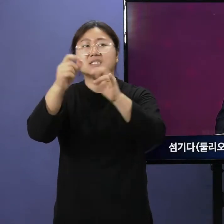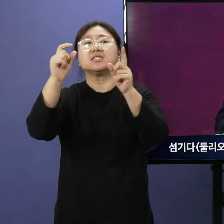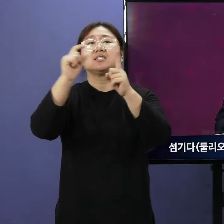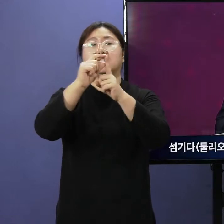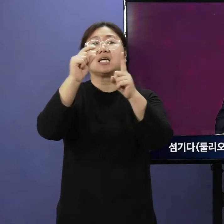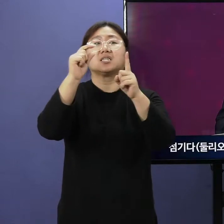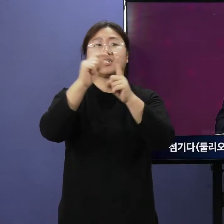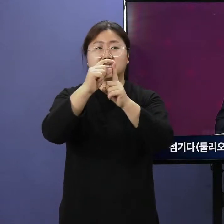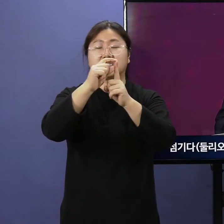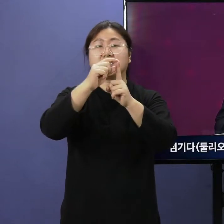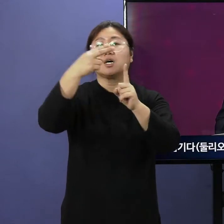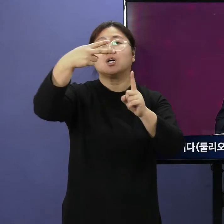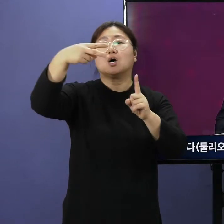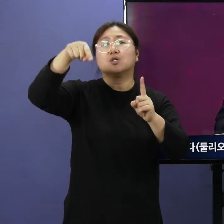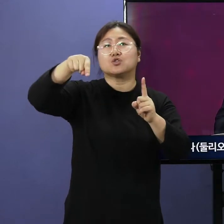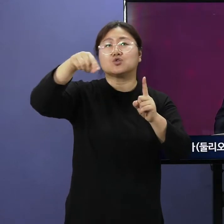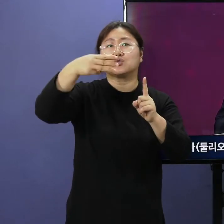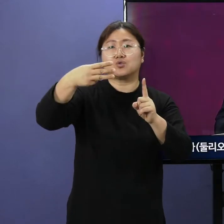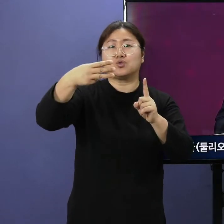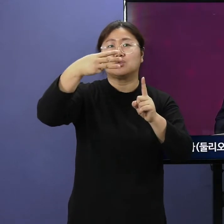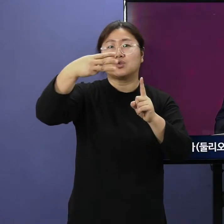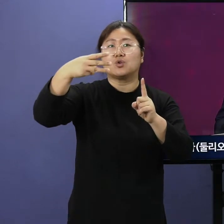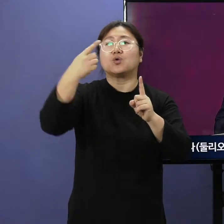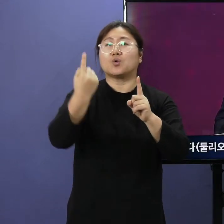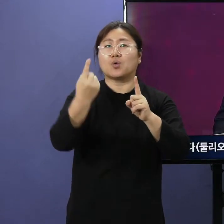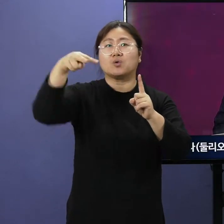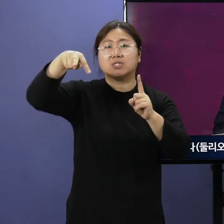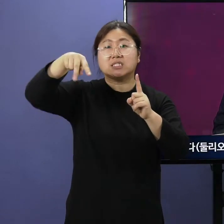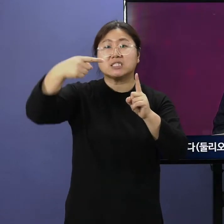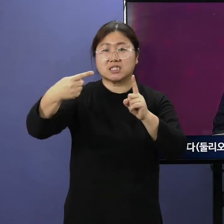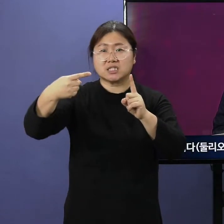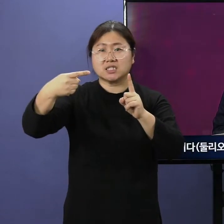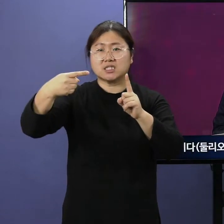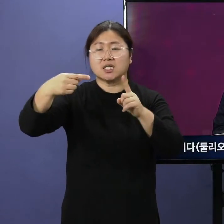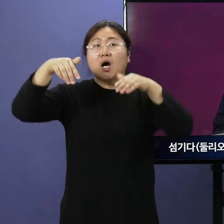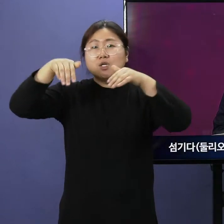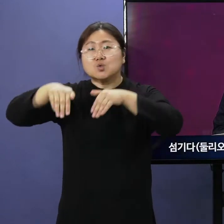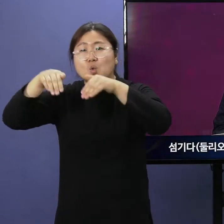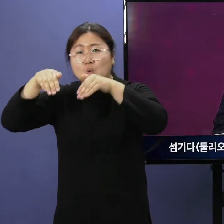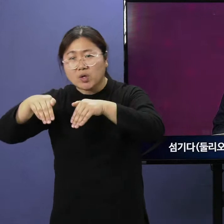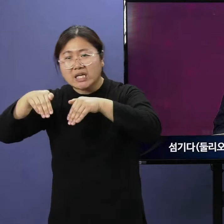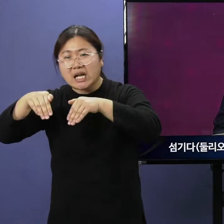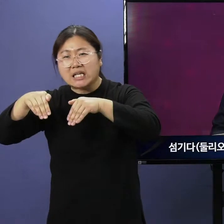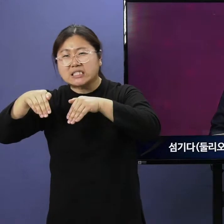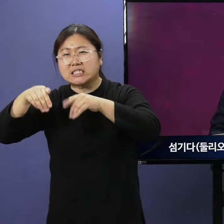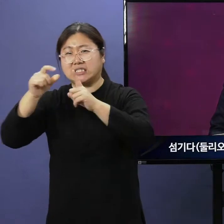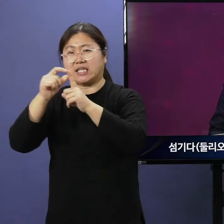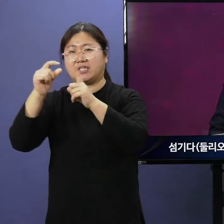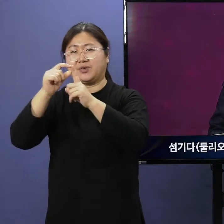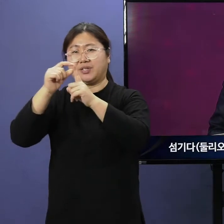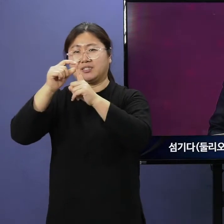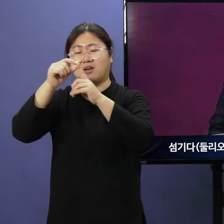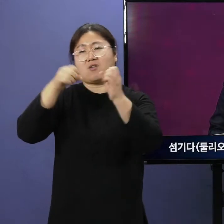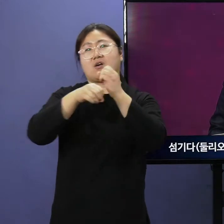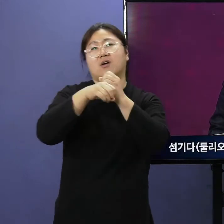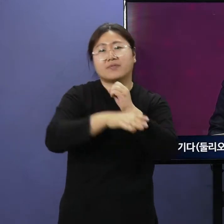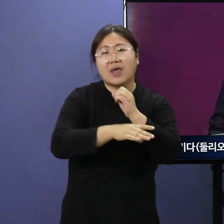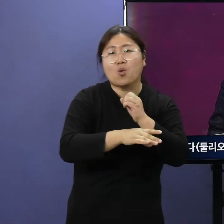둘로스라는 종이라는 단어에서 유래된 단어입니다. 그러니까 아버지를